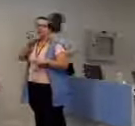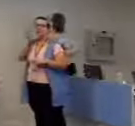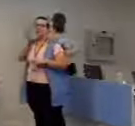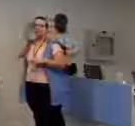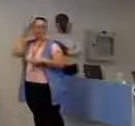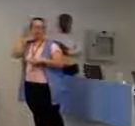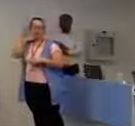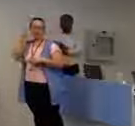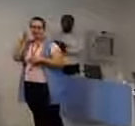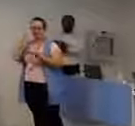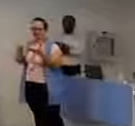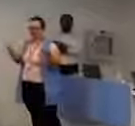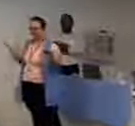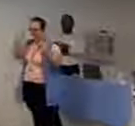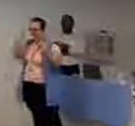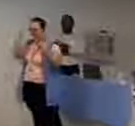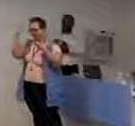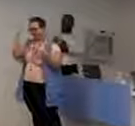todos. Obrigado.